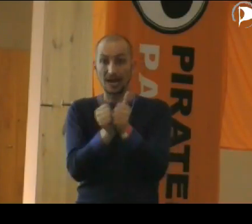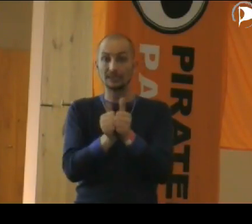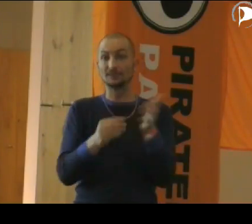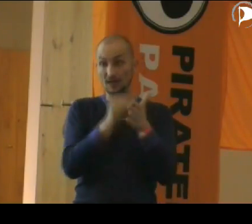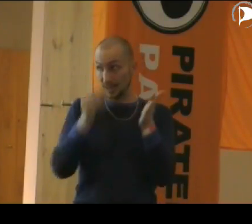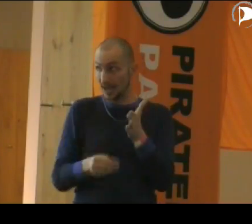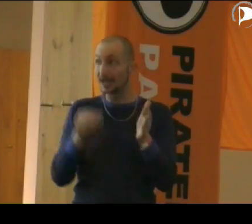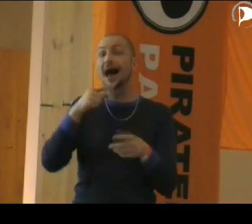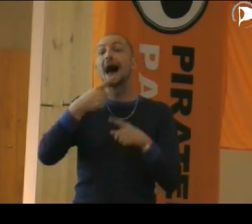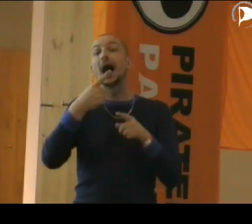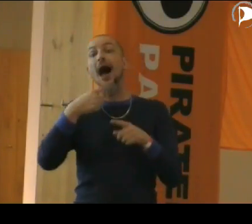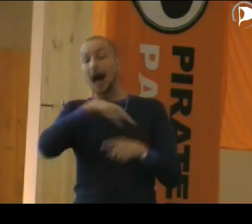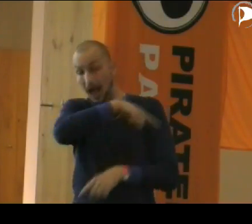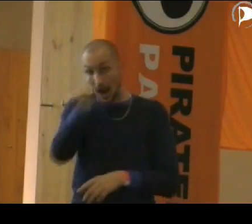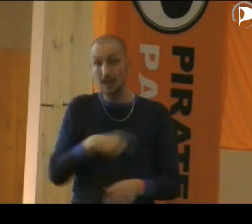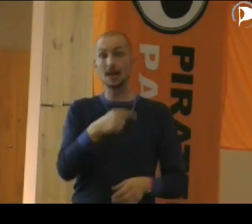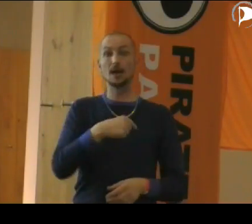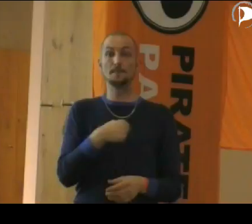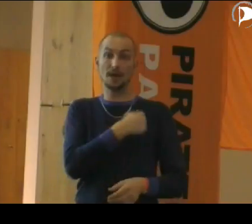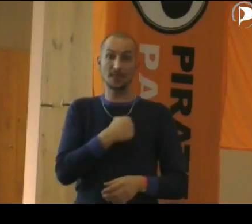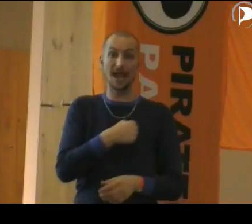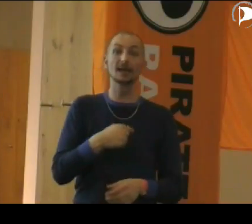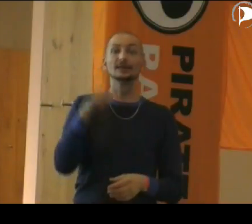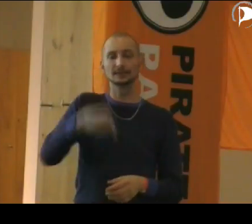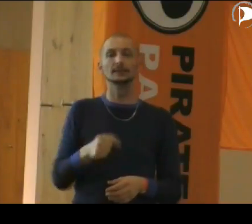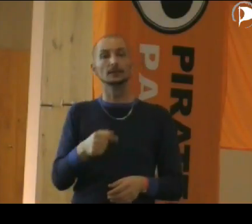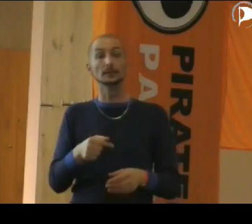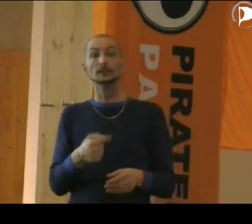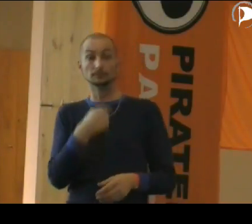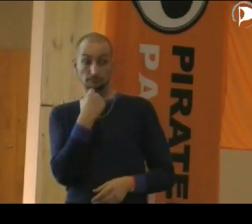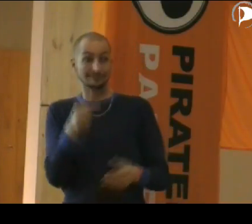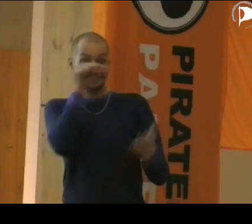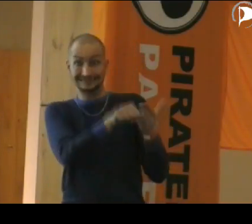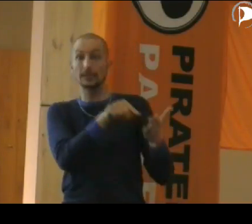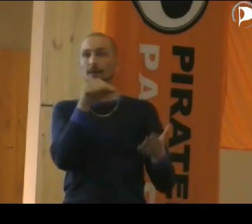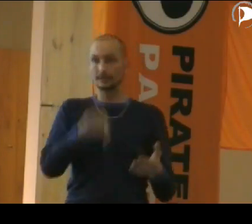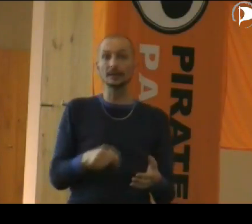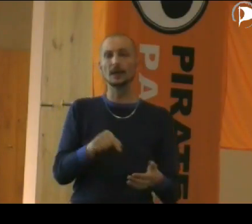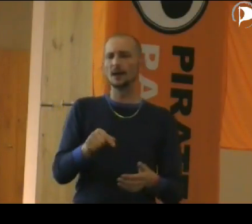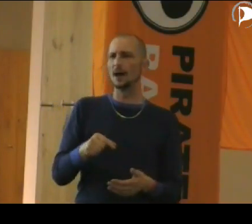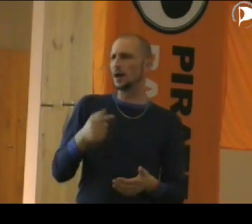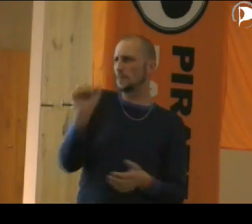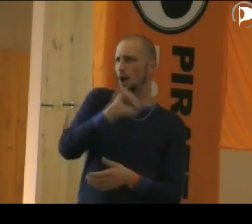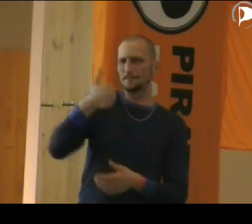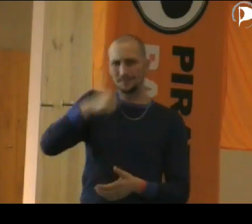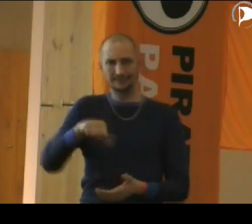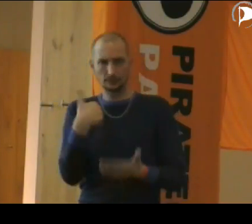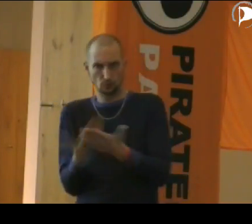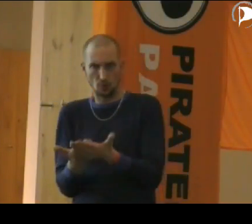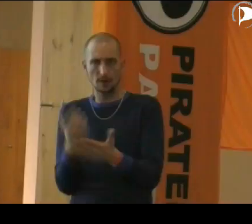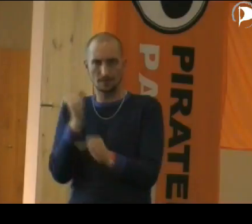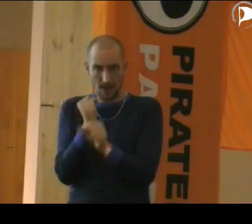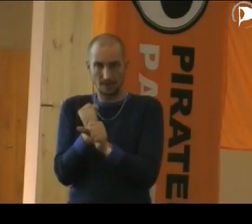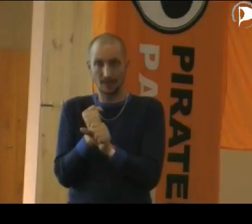darauf wiesen haben und verstanden haben warum das ist es was sie da machen und so was möchte ich im